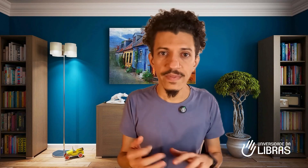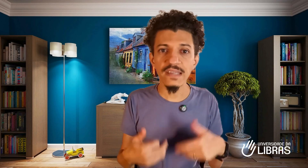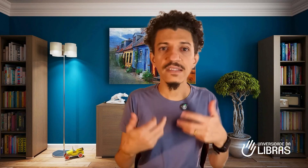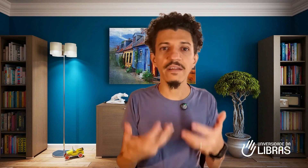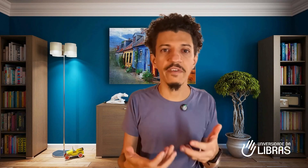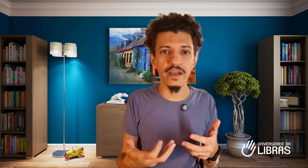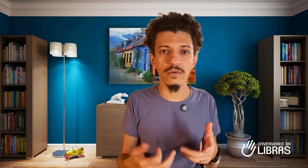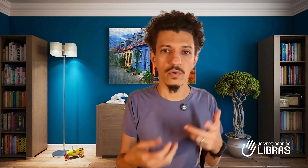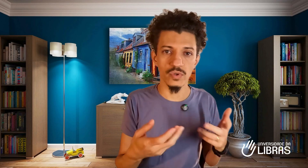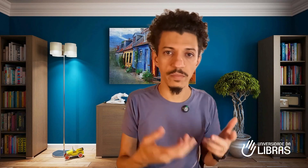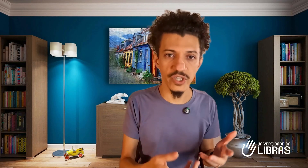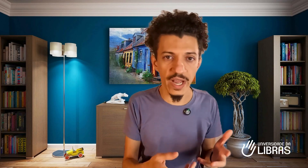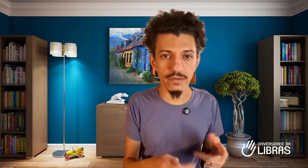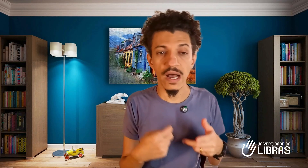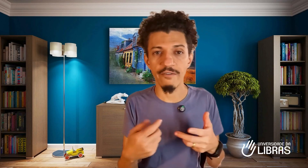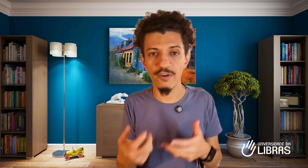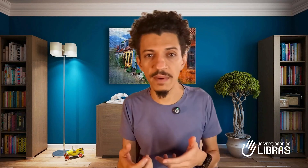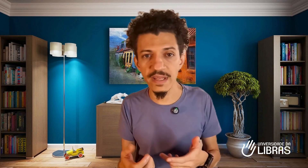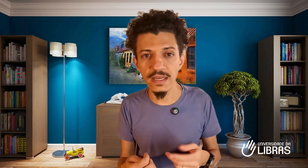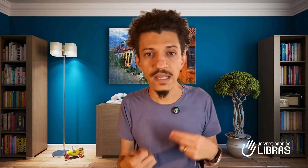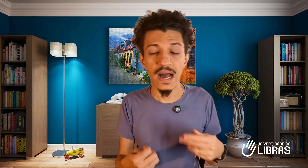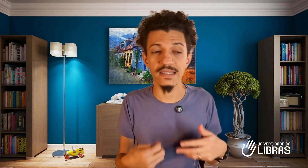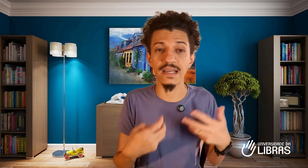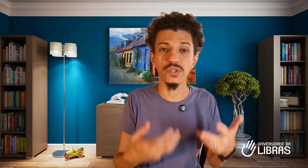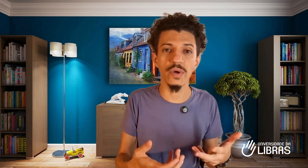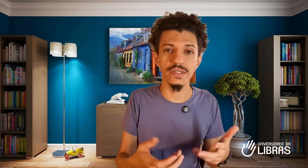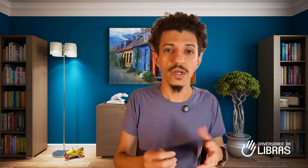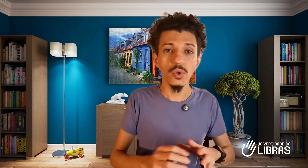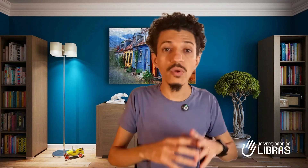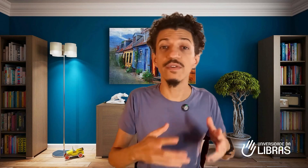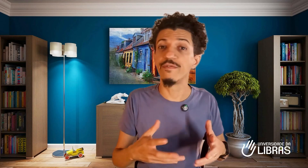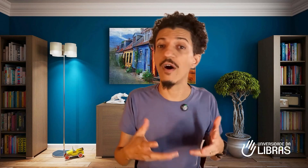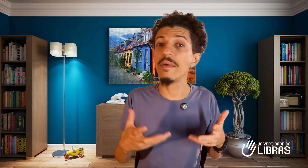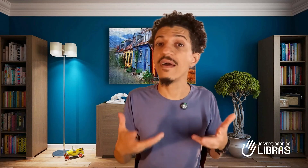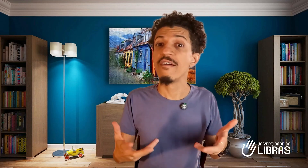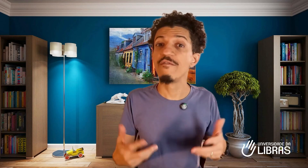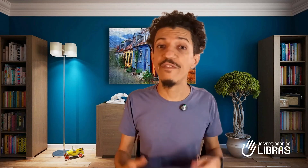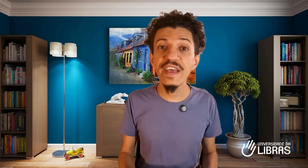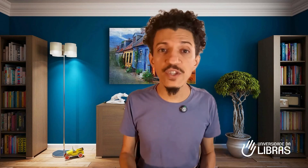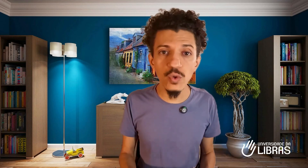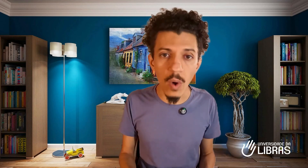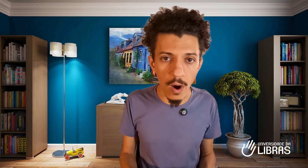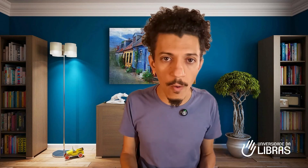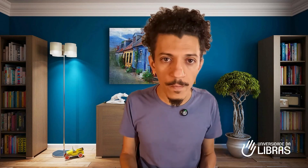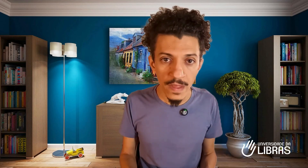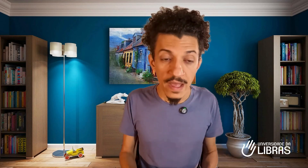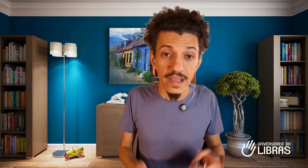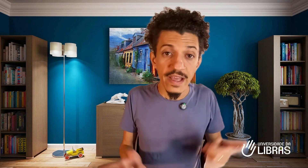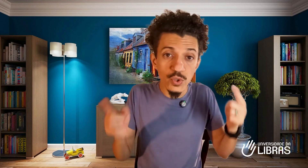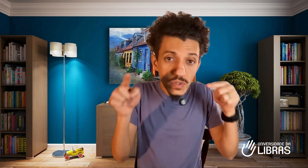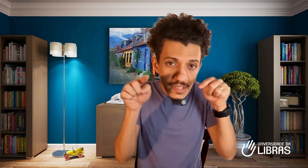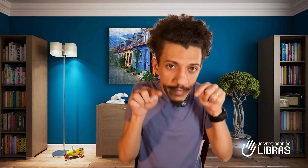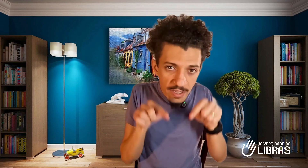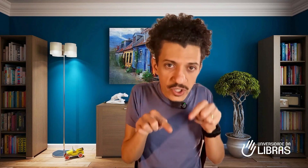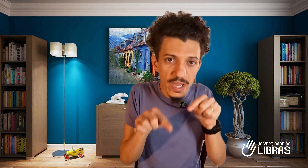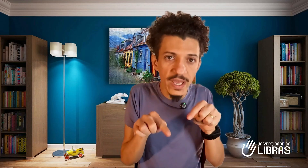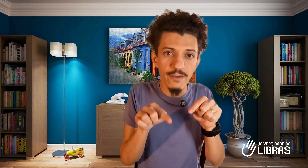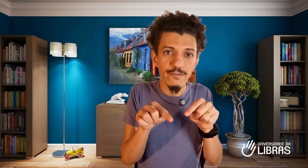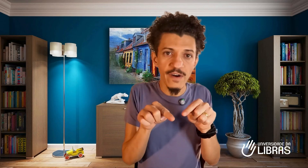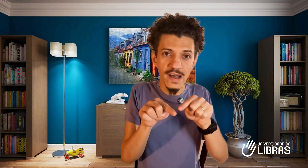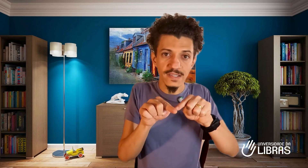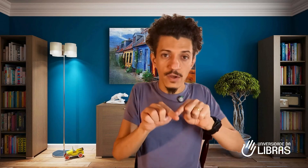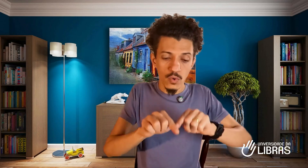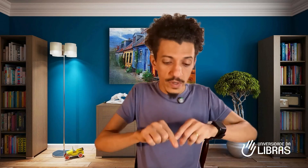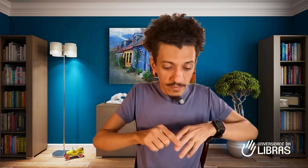classificando, descrevendo os objetos, a forma deles, as ações, tudo de forma visual. E é justamente aí